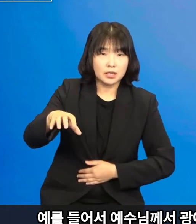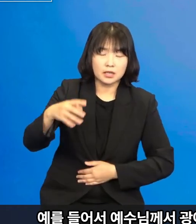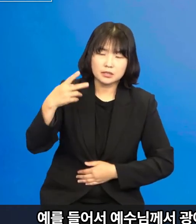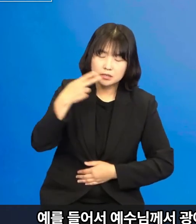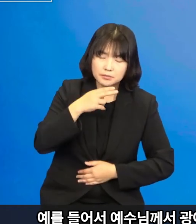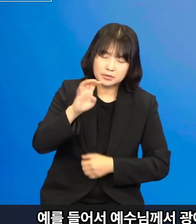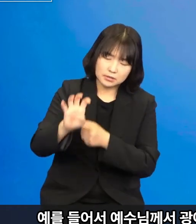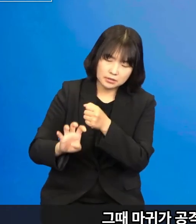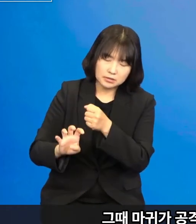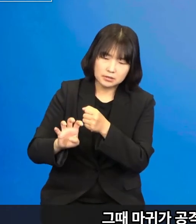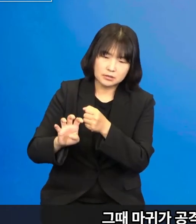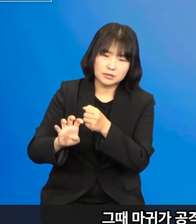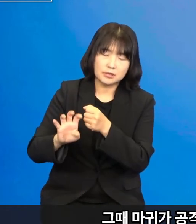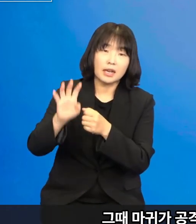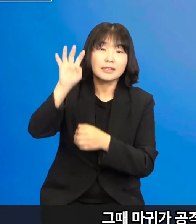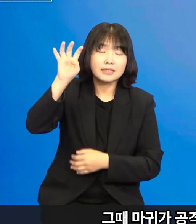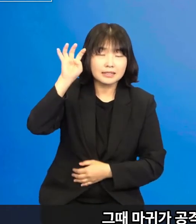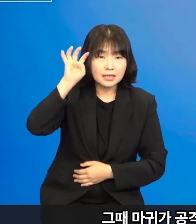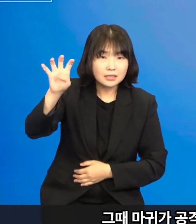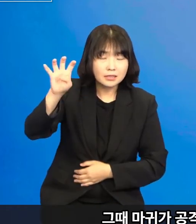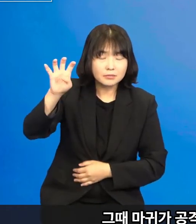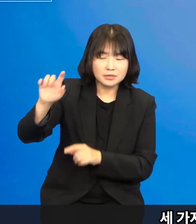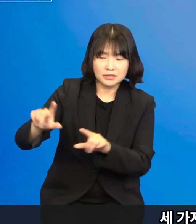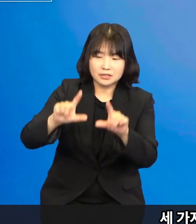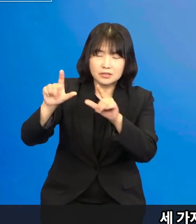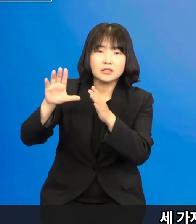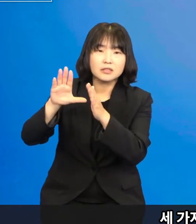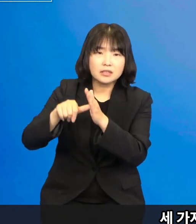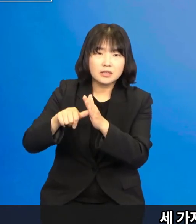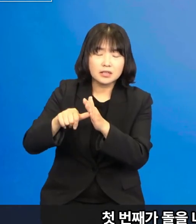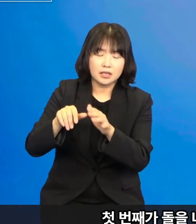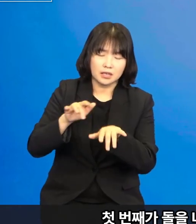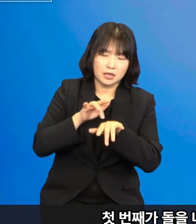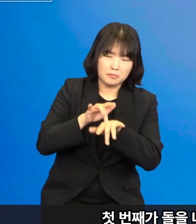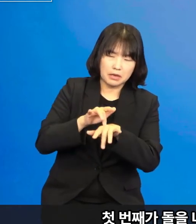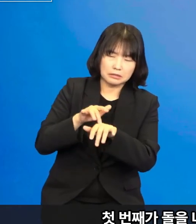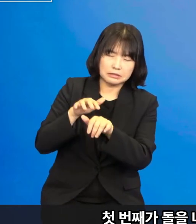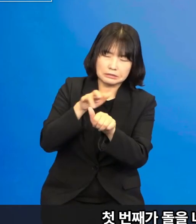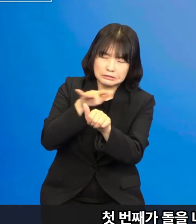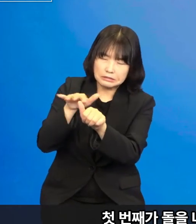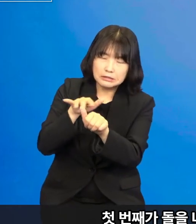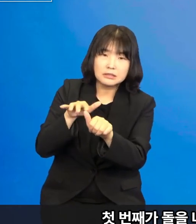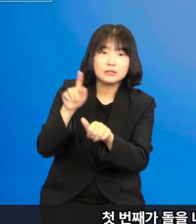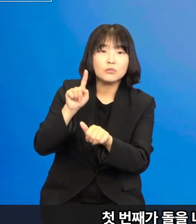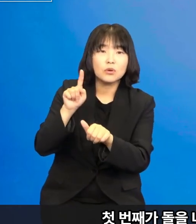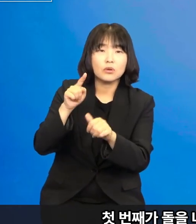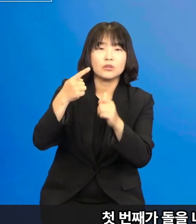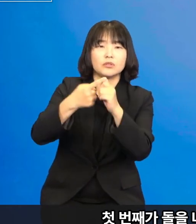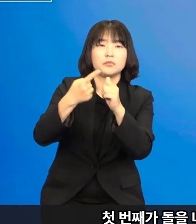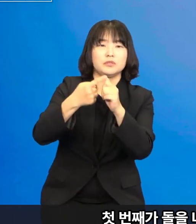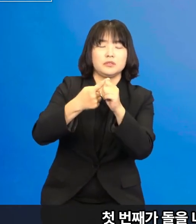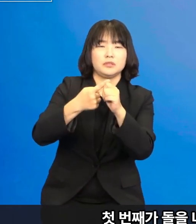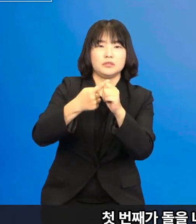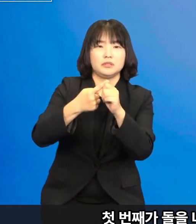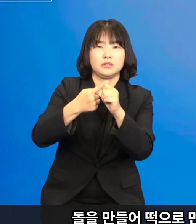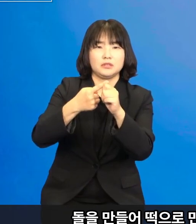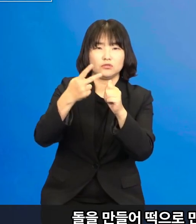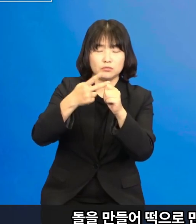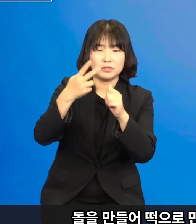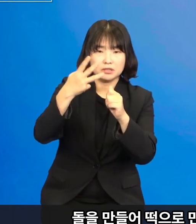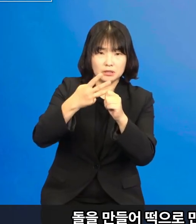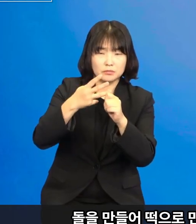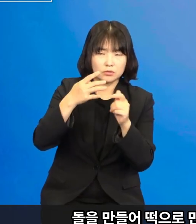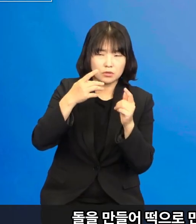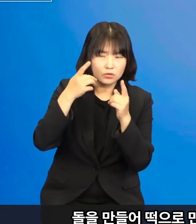40일간 지내셨는데 그때 마귀가 공격을 했어요. 유혹을 했어요. 세 가지를 유혹하는데 첫 번째가 돌을, 너가 하나님의 아들이라면